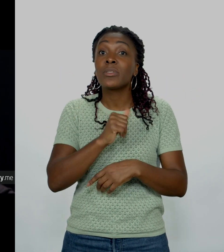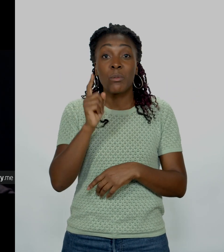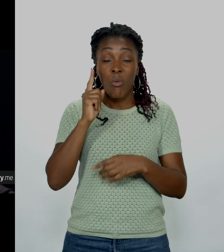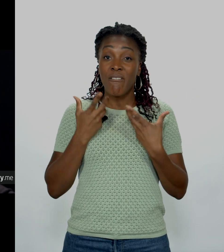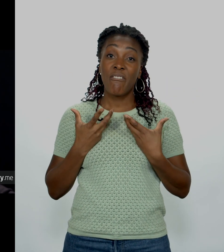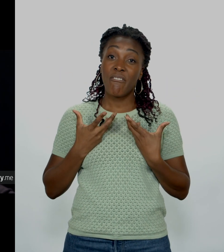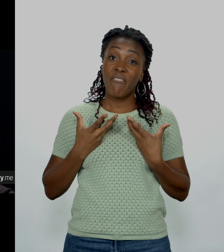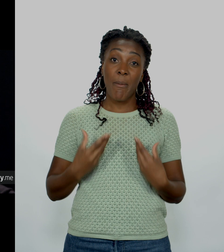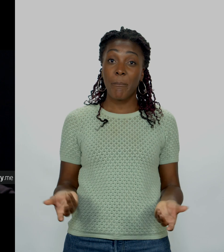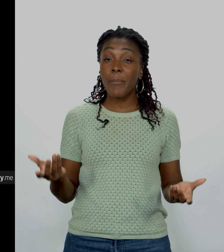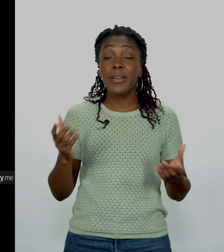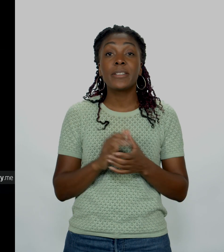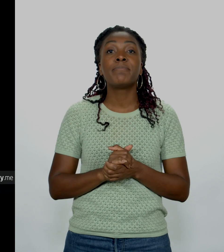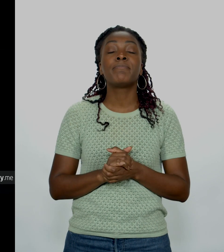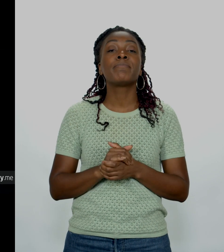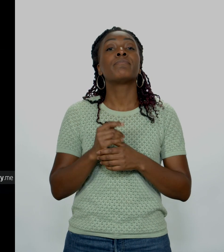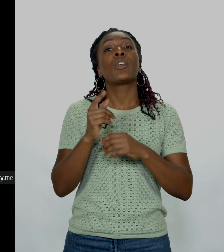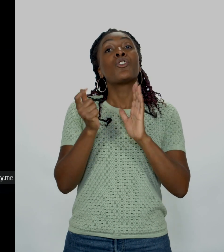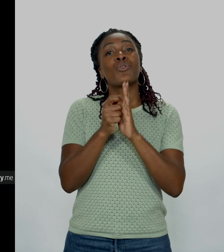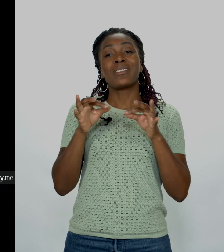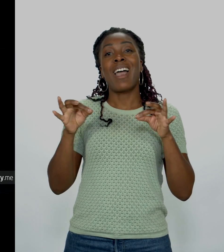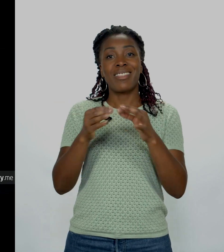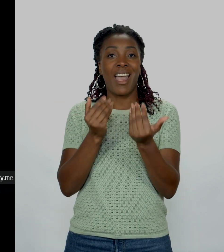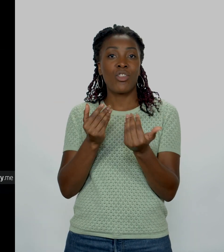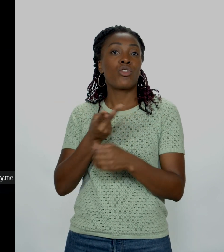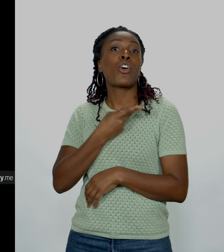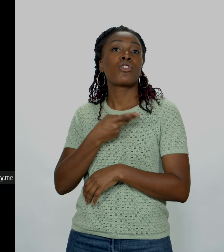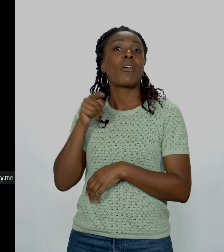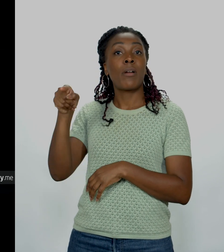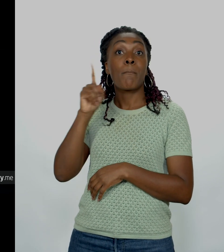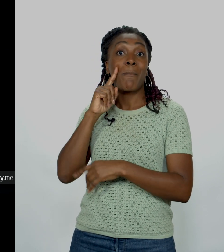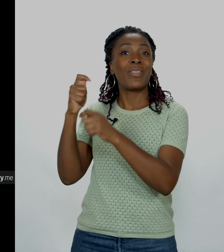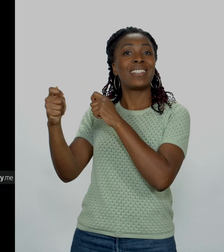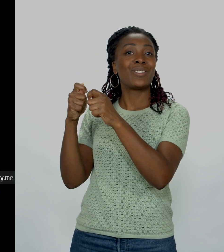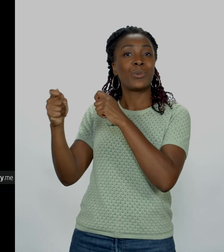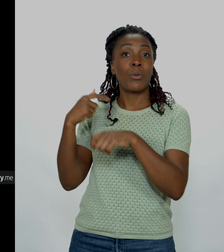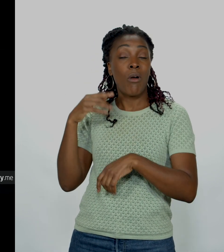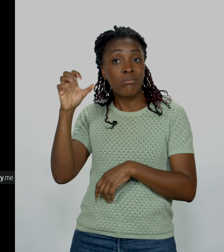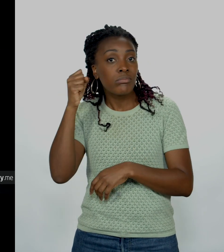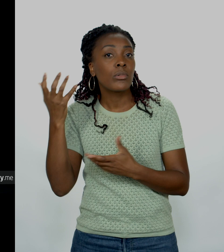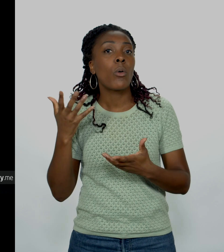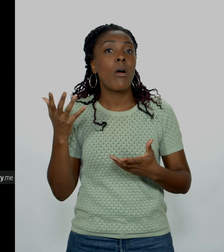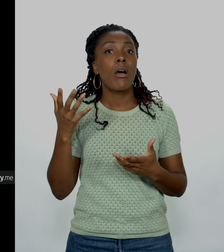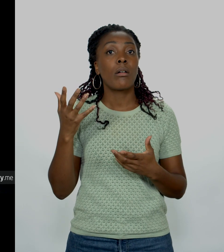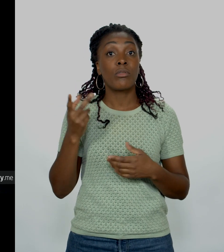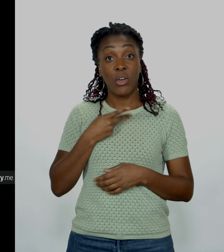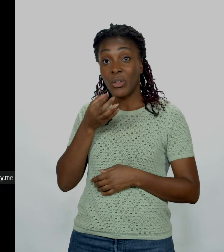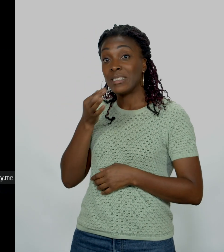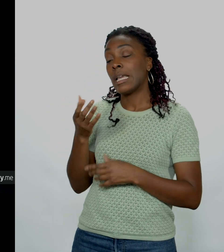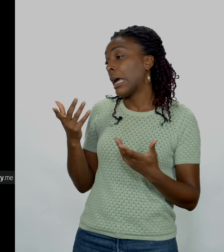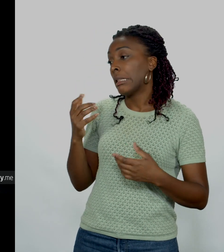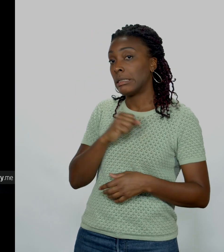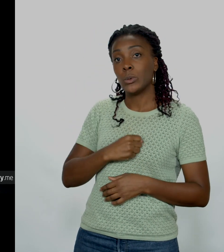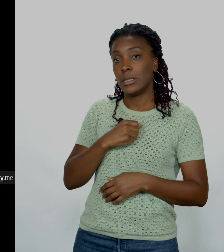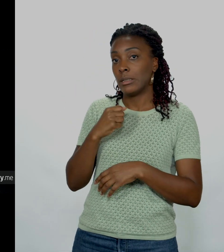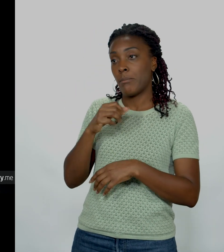trop faible. Et un jour, j'entendais le médecin dire à ma mère que là, ils peuvent plus rien faire pour